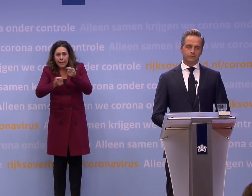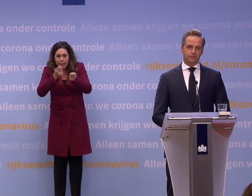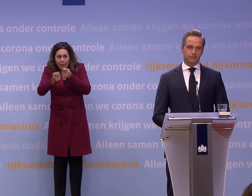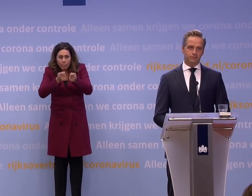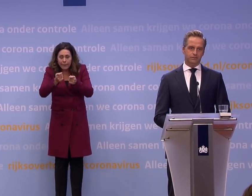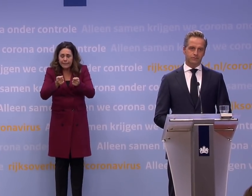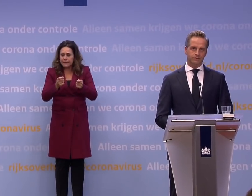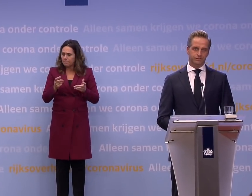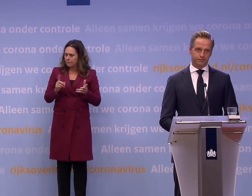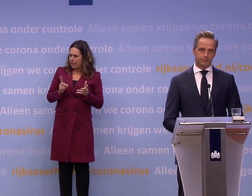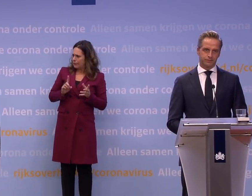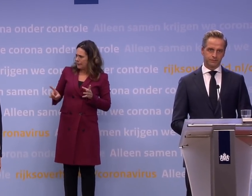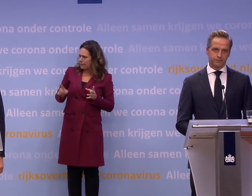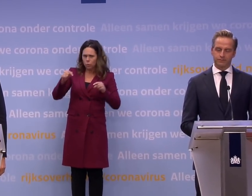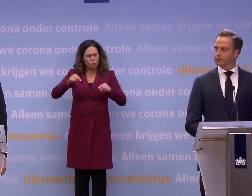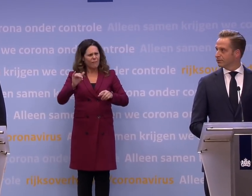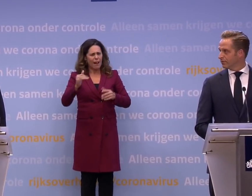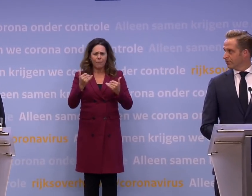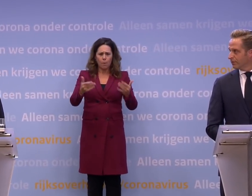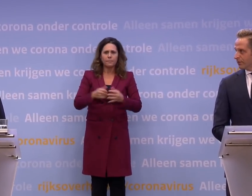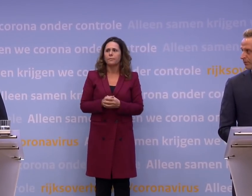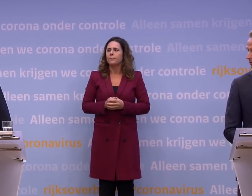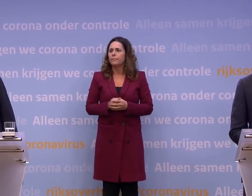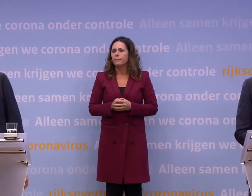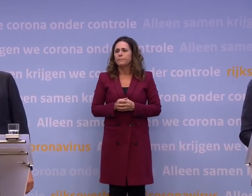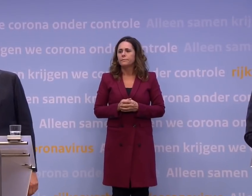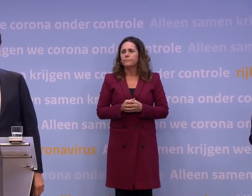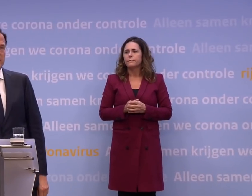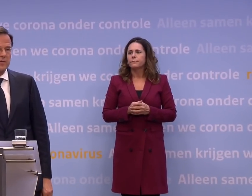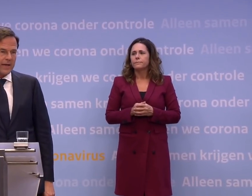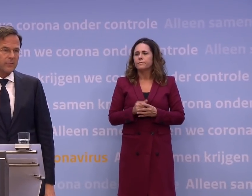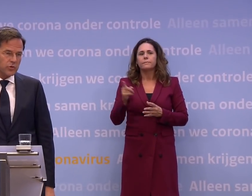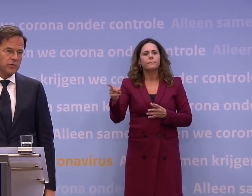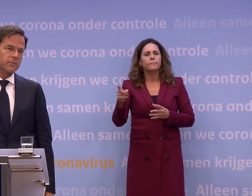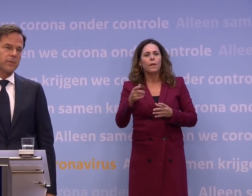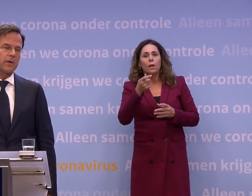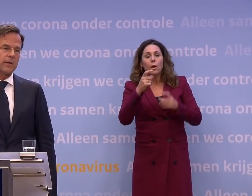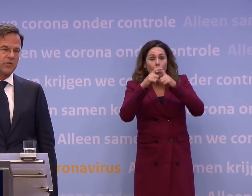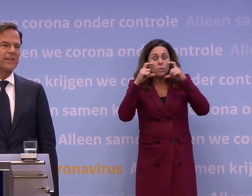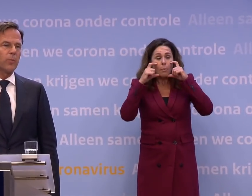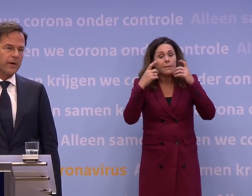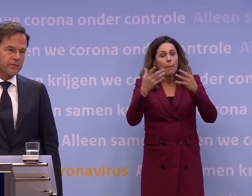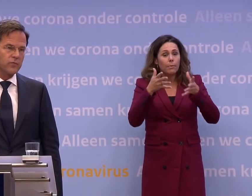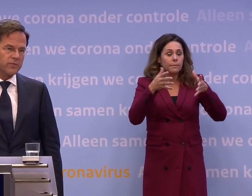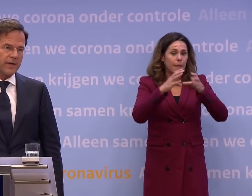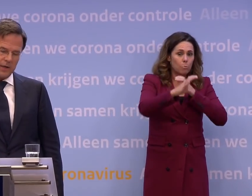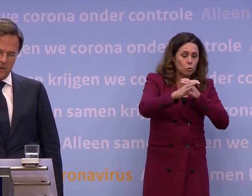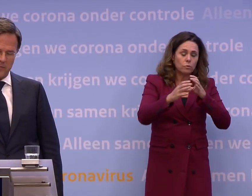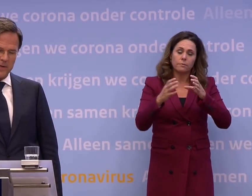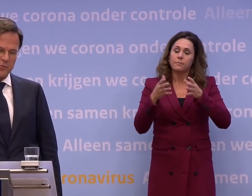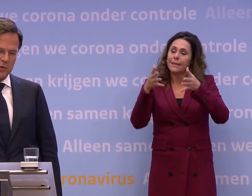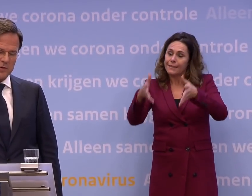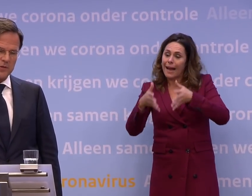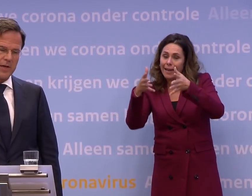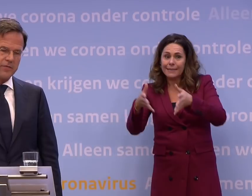helemaal niks in. Waarom nu wel? We hebben natuurlijk die mondkapjes nu in trein en bus, laten we zeggen in het openbaar vervoer, waar je die